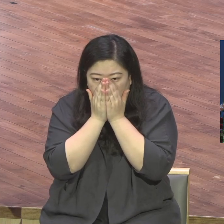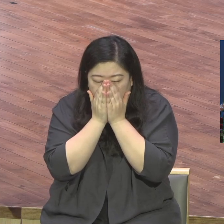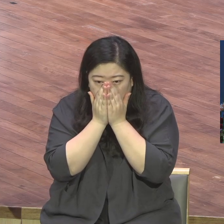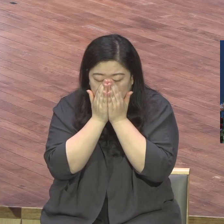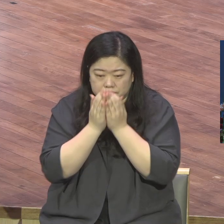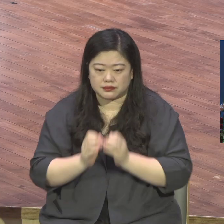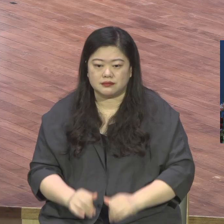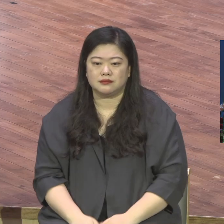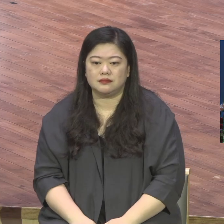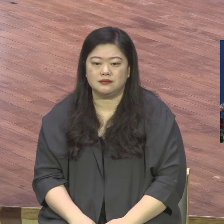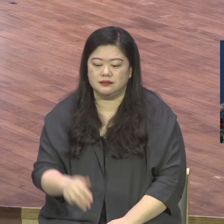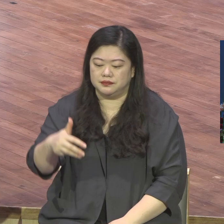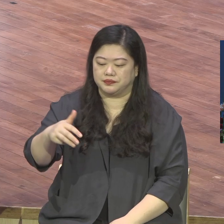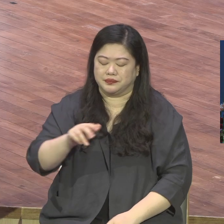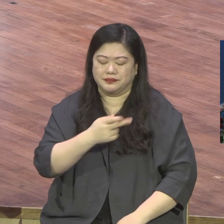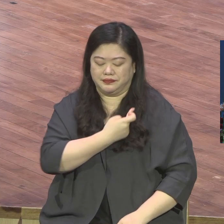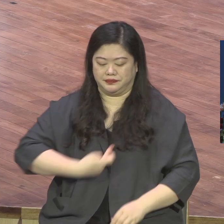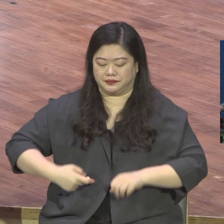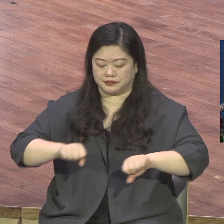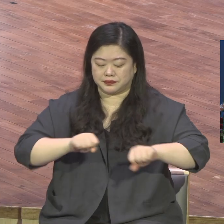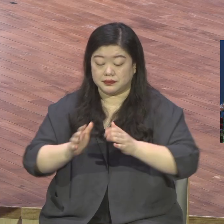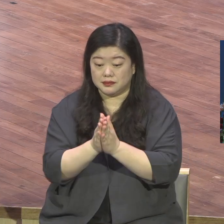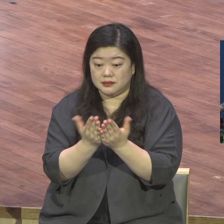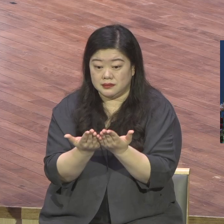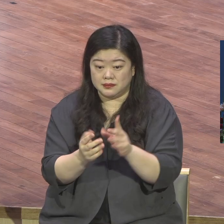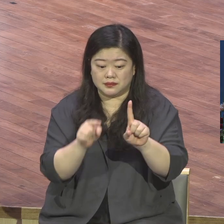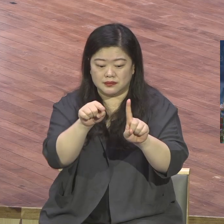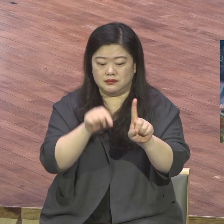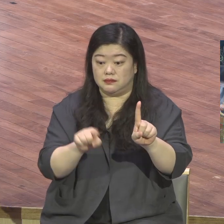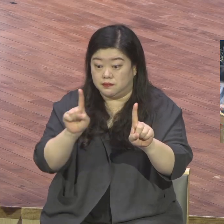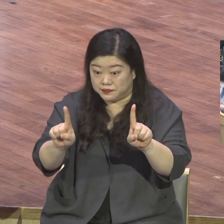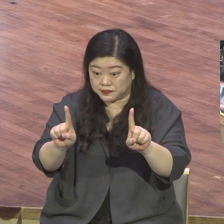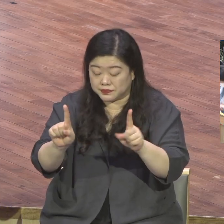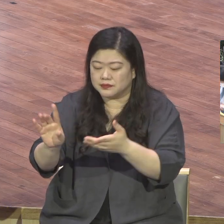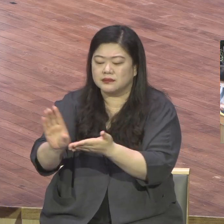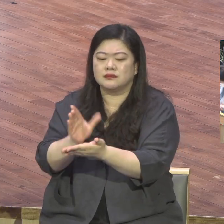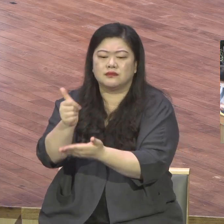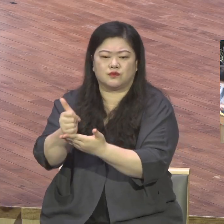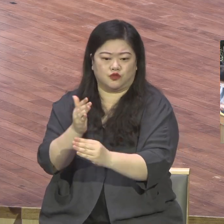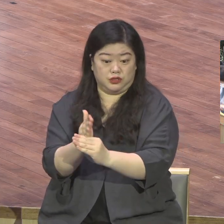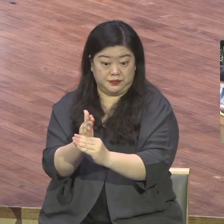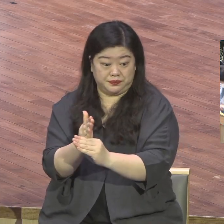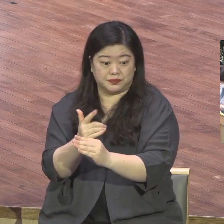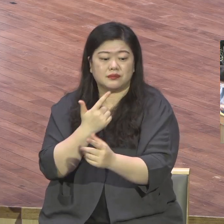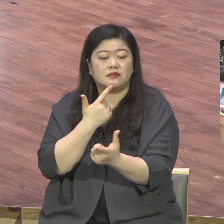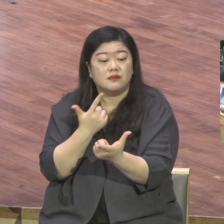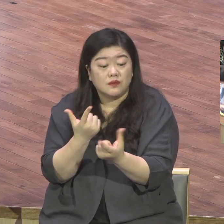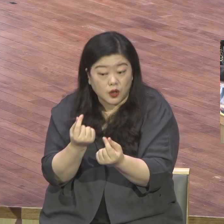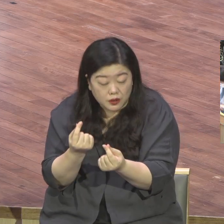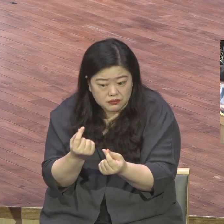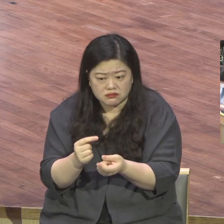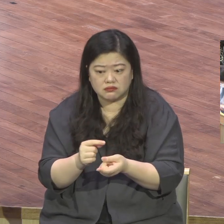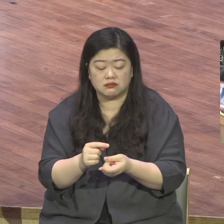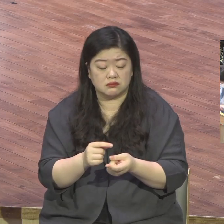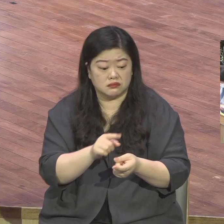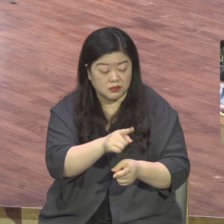사도행전 1장 1절 그리스도 주인된 삶을 살자. 그리스도 중심. 그리스도가 주인된